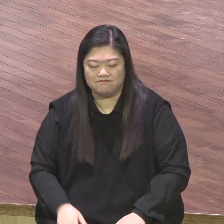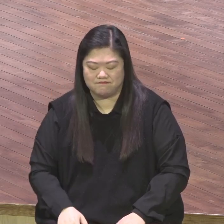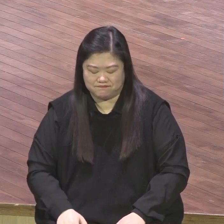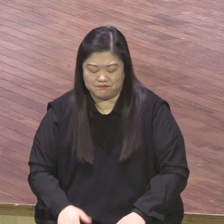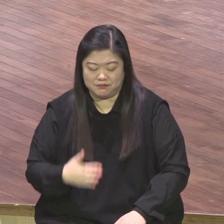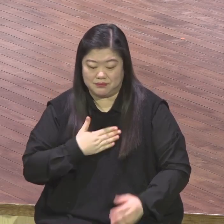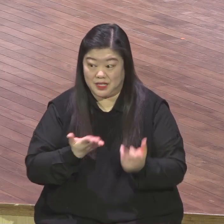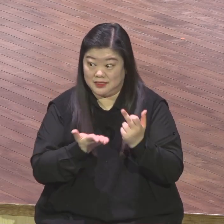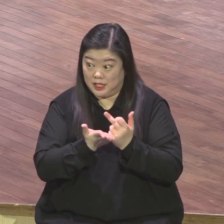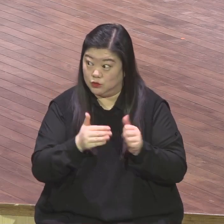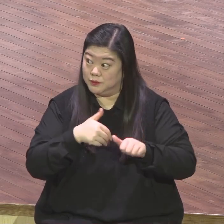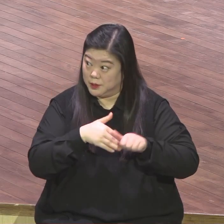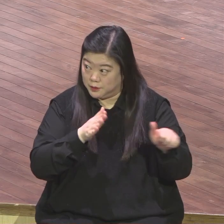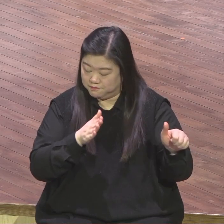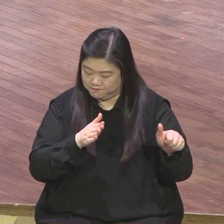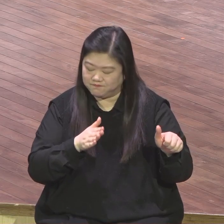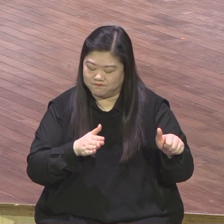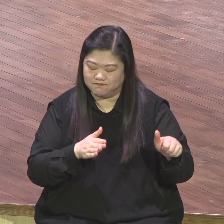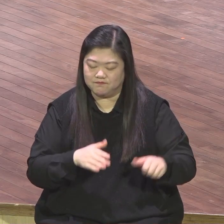넣어주는데 그분이 바로